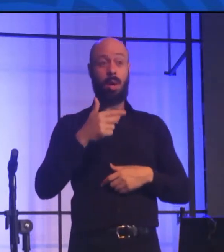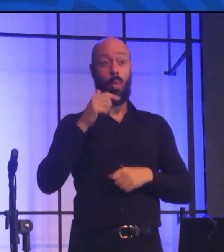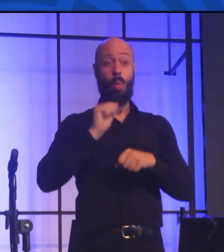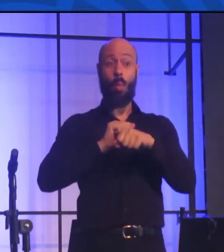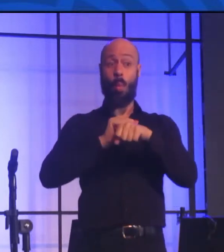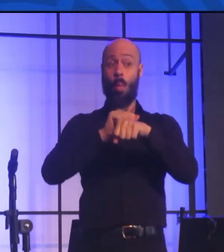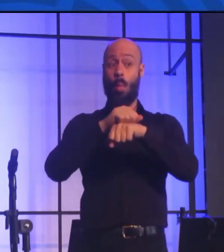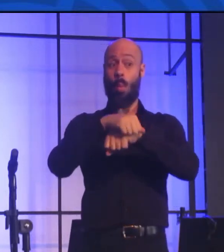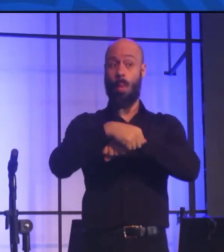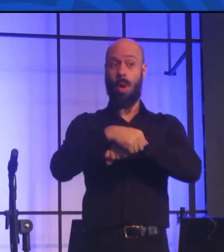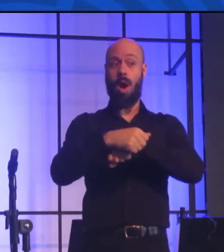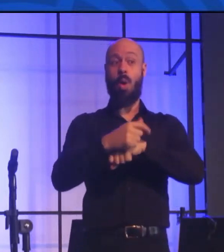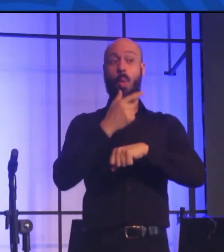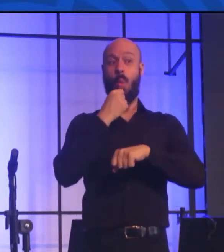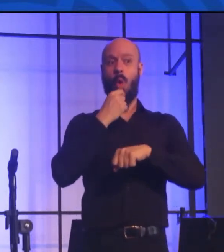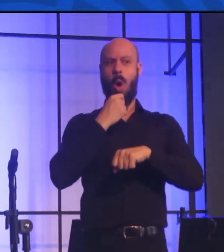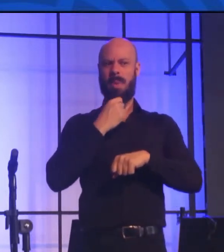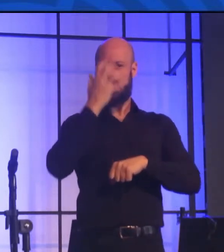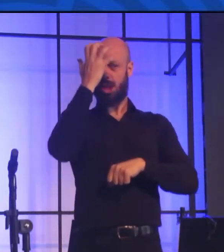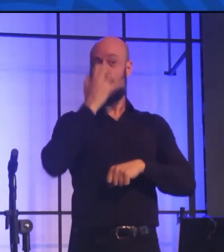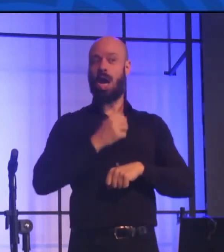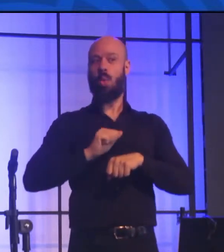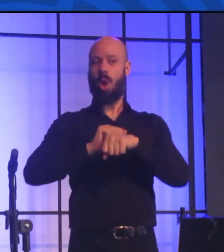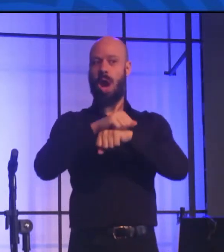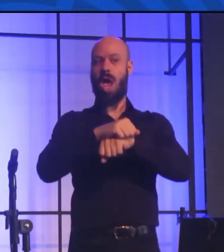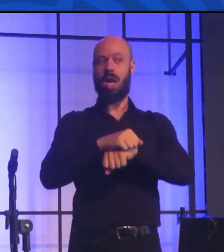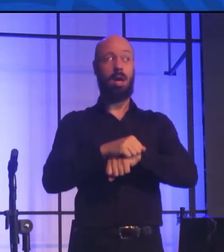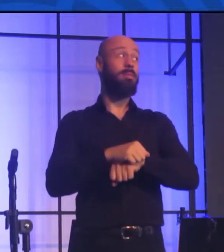os grandes homens de Deus são carecas.